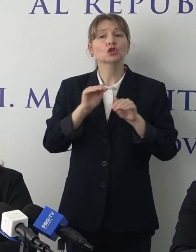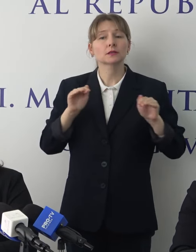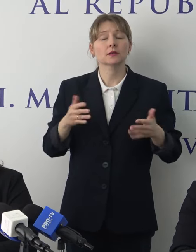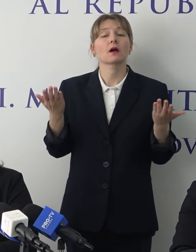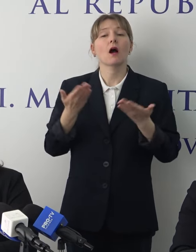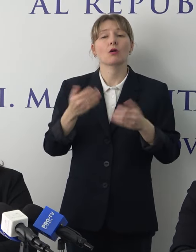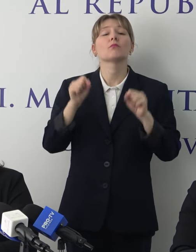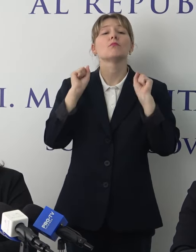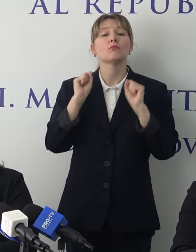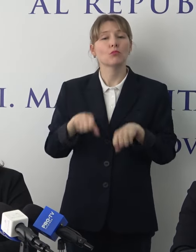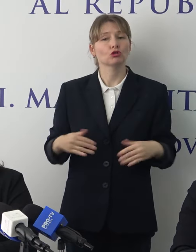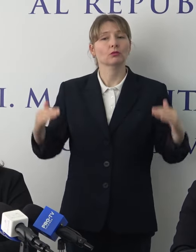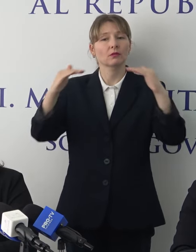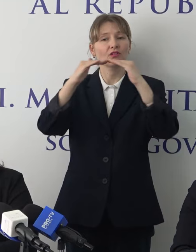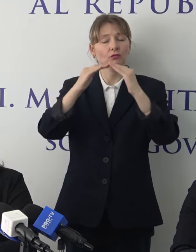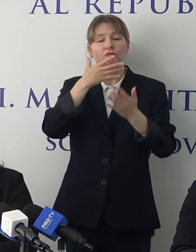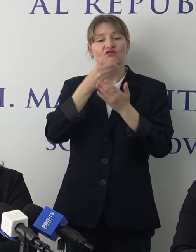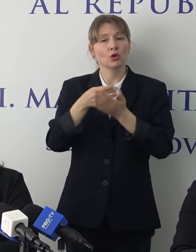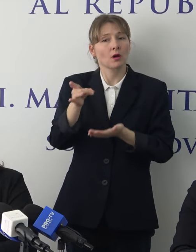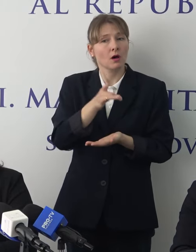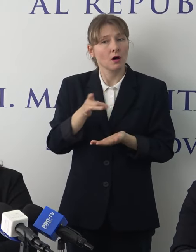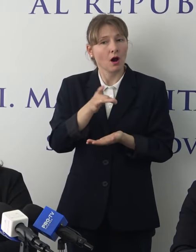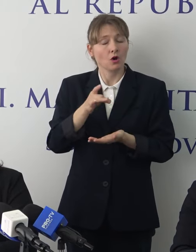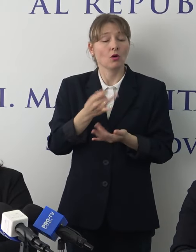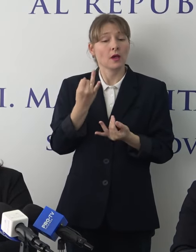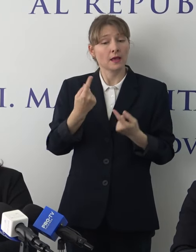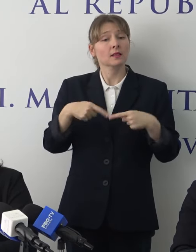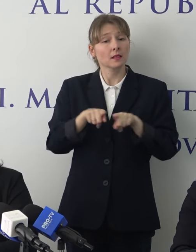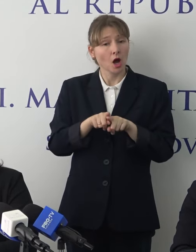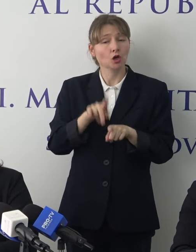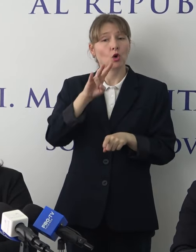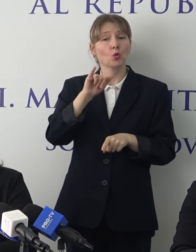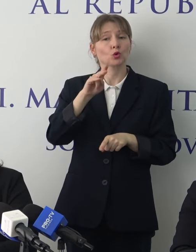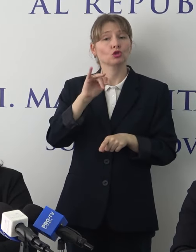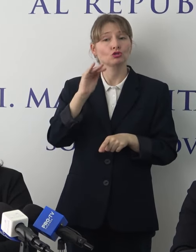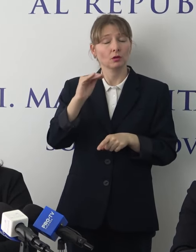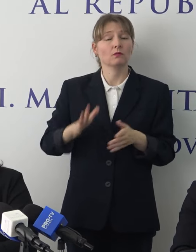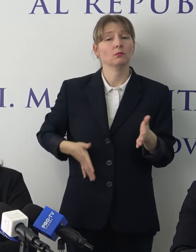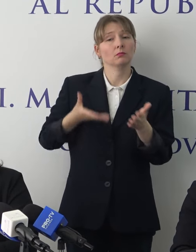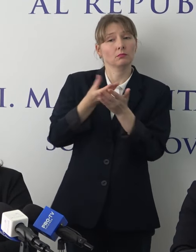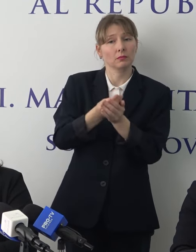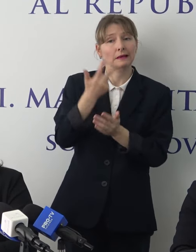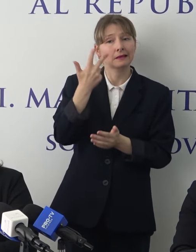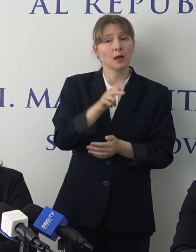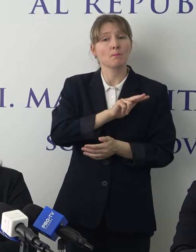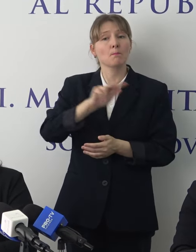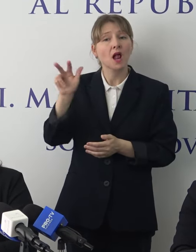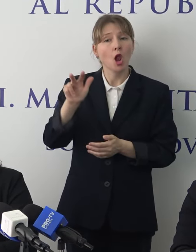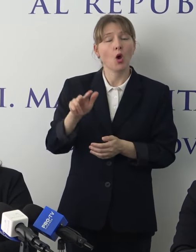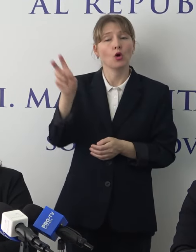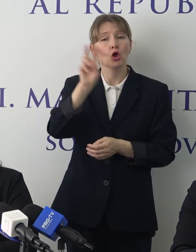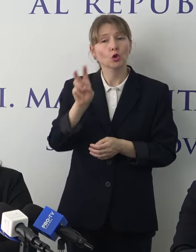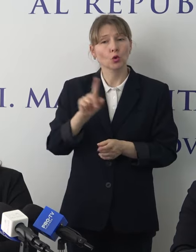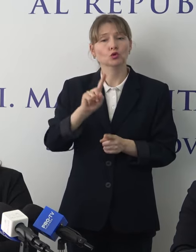vor activa la nivel de comunitate. Totodată, însă, UNICEF va investi suplimentar $3 million pentru